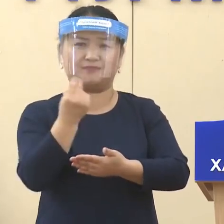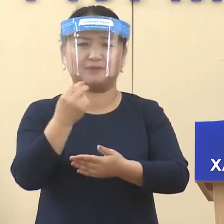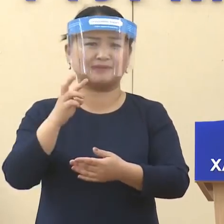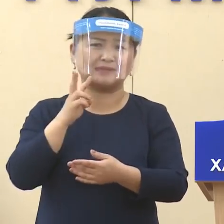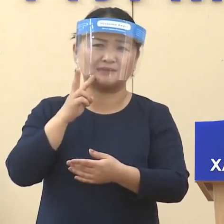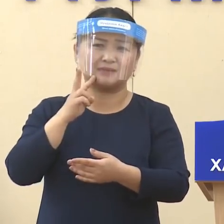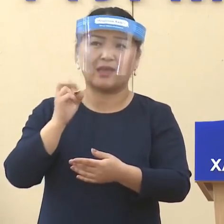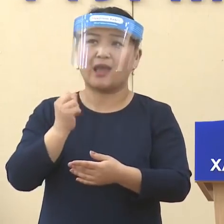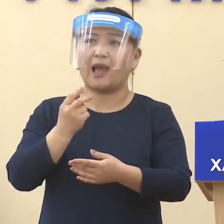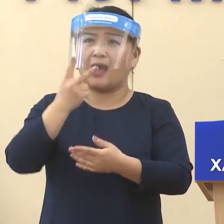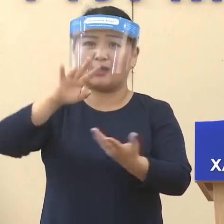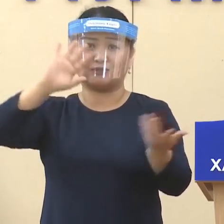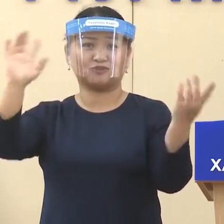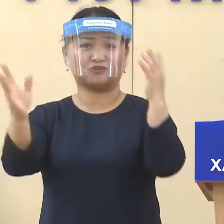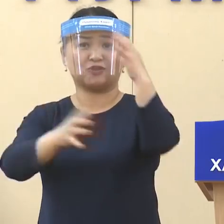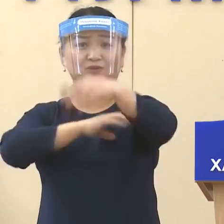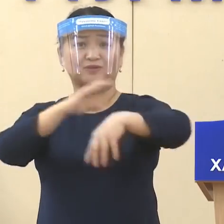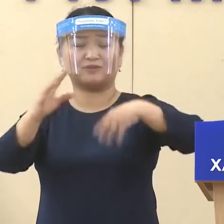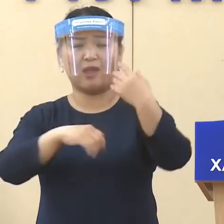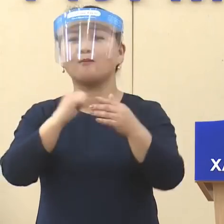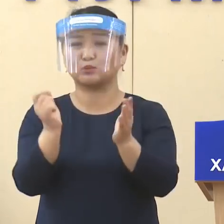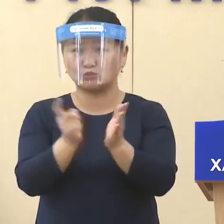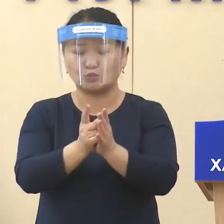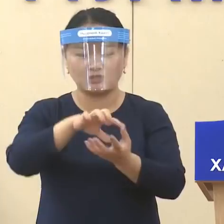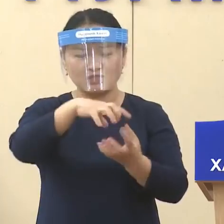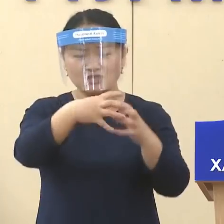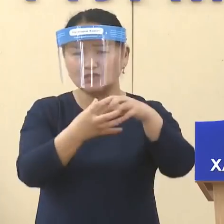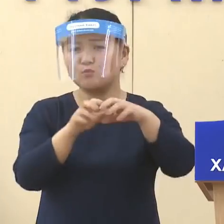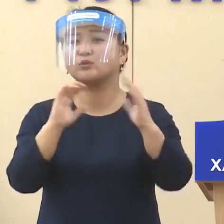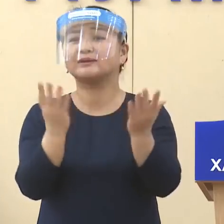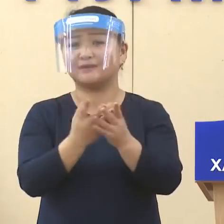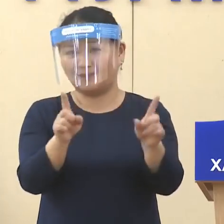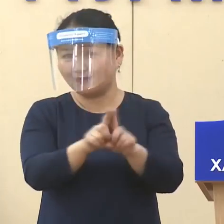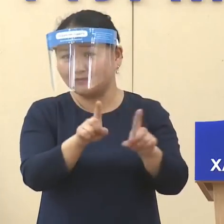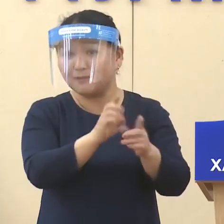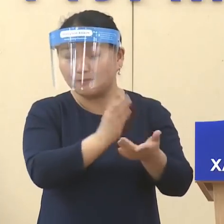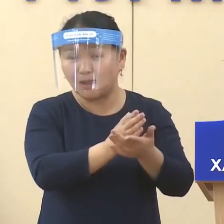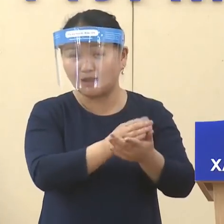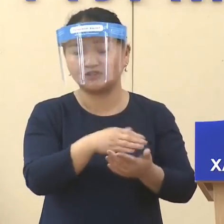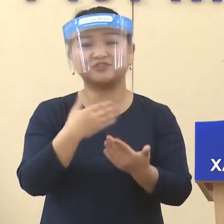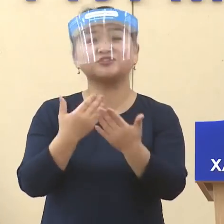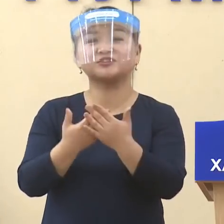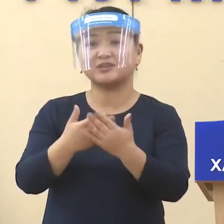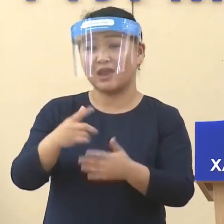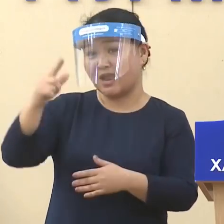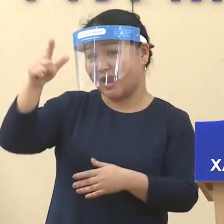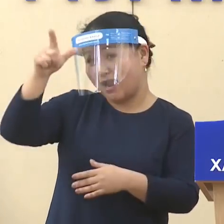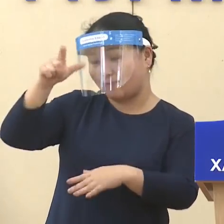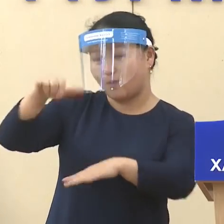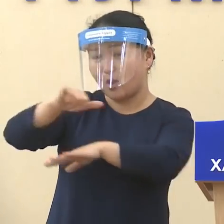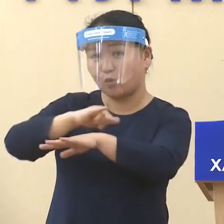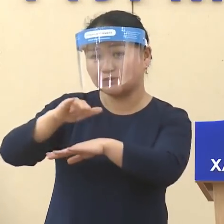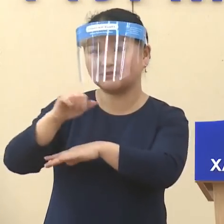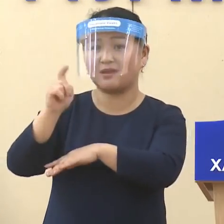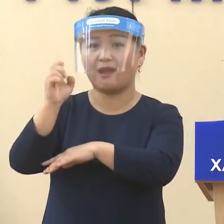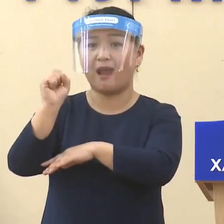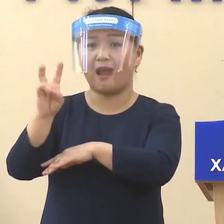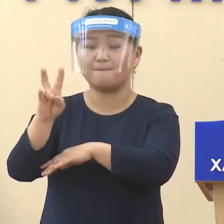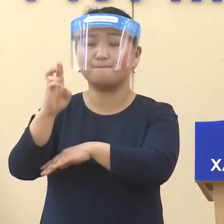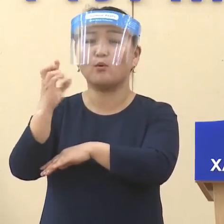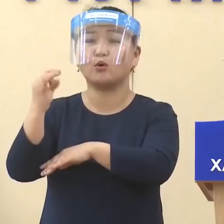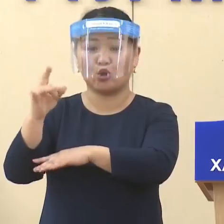явах бол маш чухлаа гэдгийг бол дэлхий дахин одоо харуулж байна. Тухайлх юм бол сая Германы Хамбург хотын эрдэмтэн судлаачны